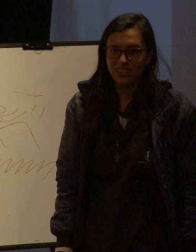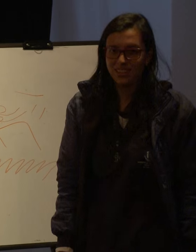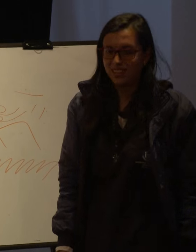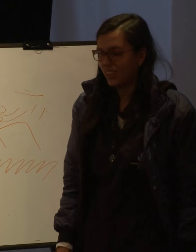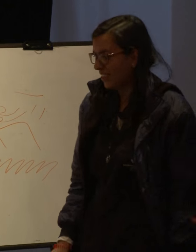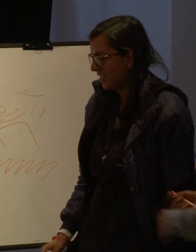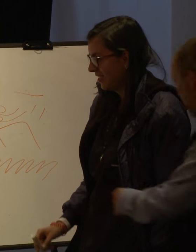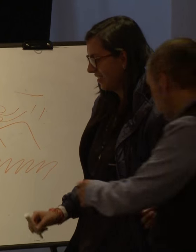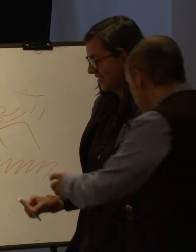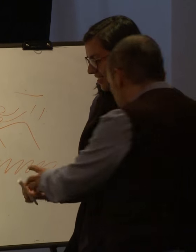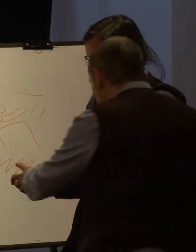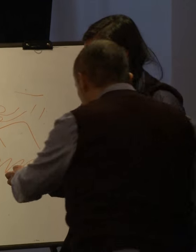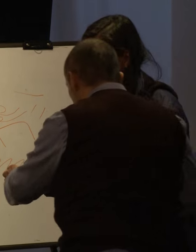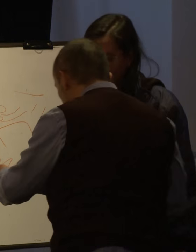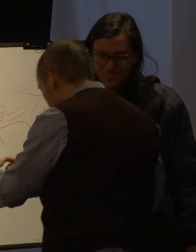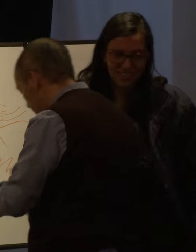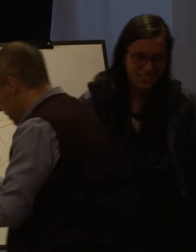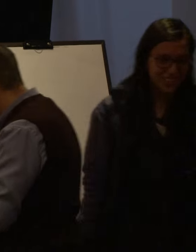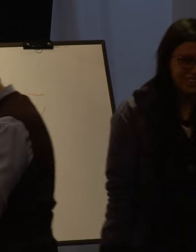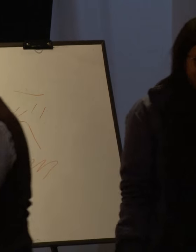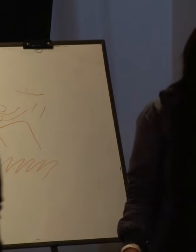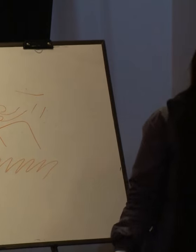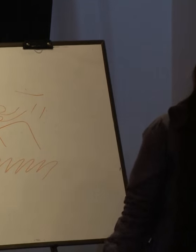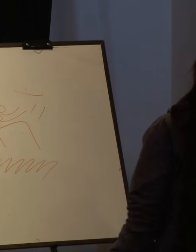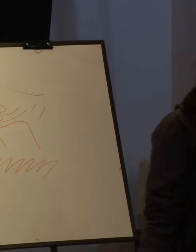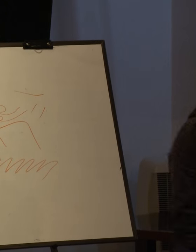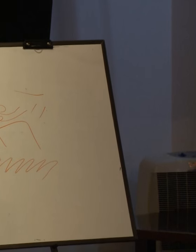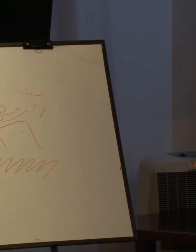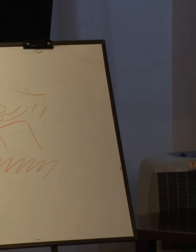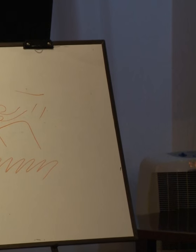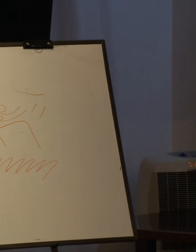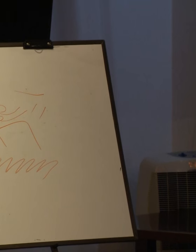Bien. Ahora vamos a mostrar la imagen. Muchas gracias.